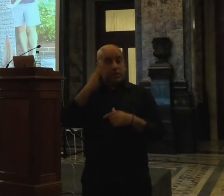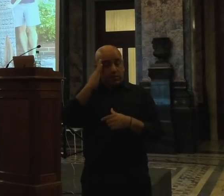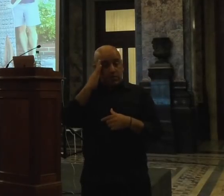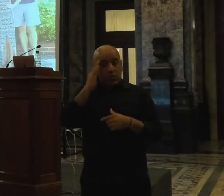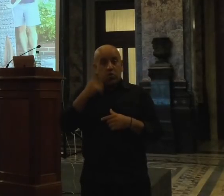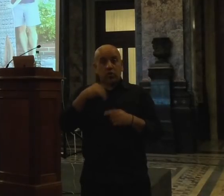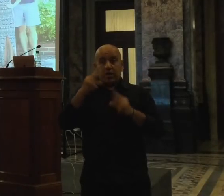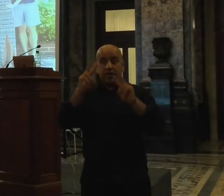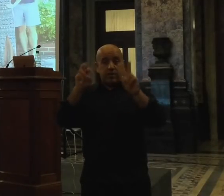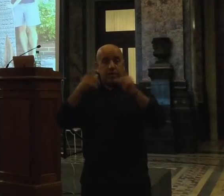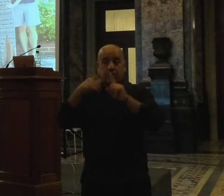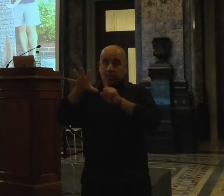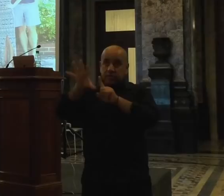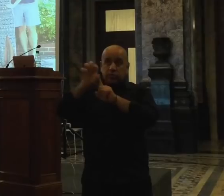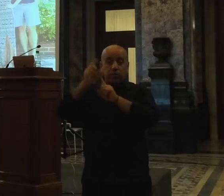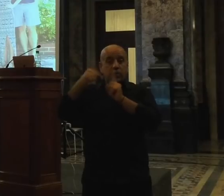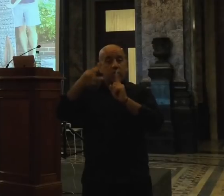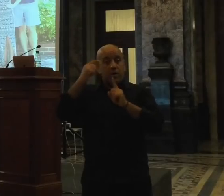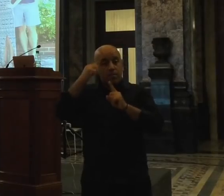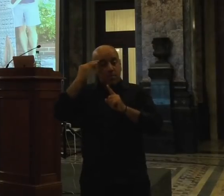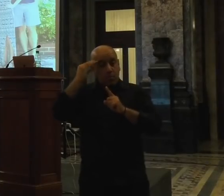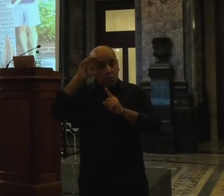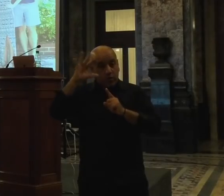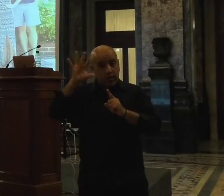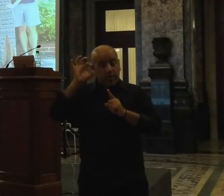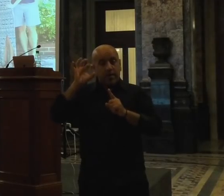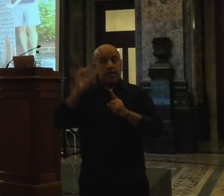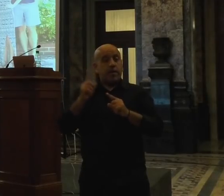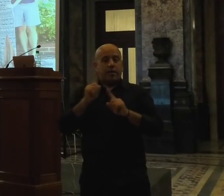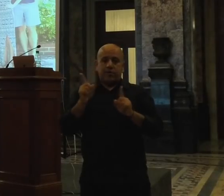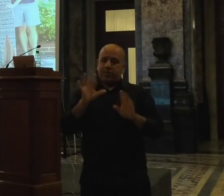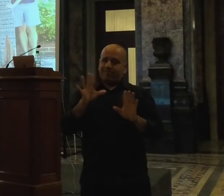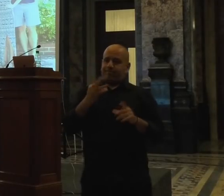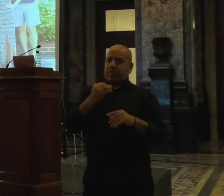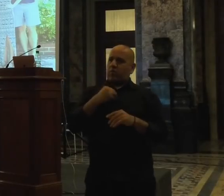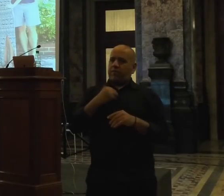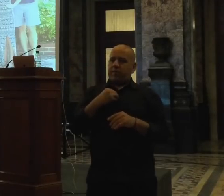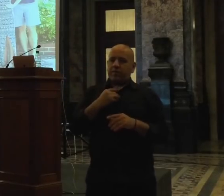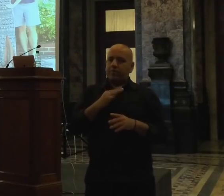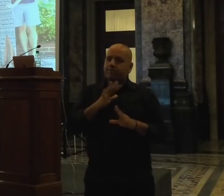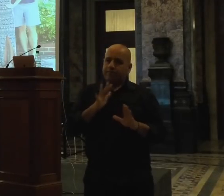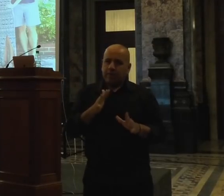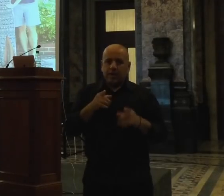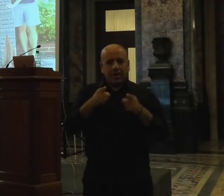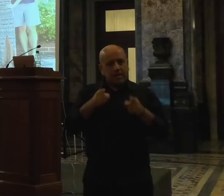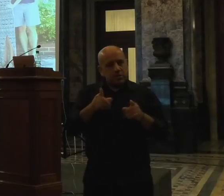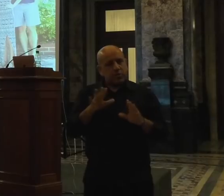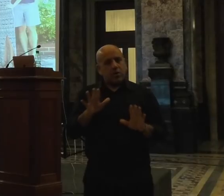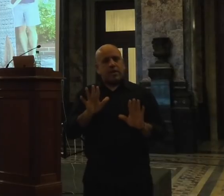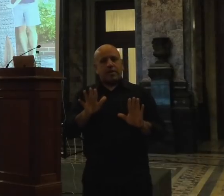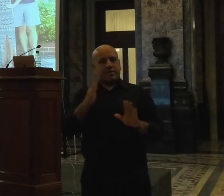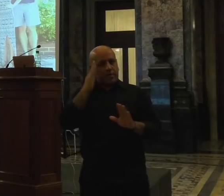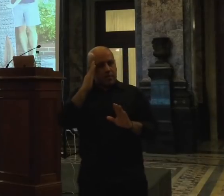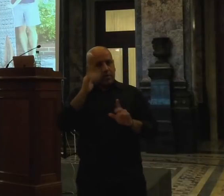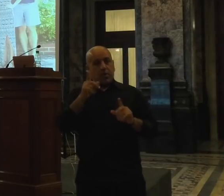demostrar perceptualmente y en memoria, que no somos tan confiables como creeríamos. Y eso se tendría que tomar en